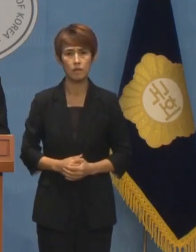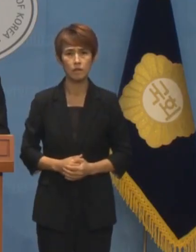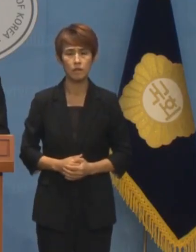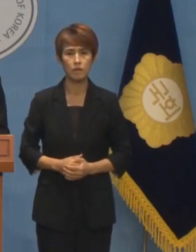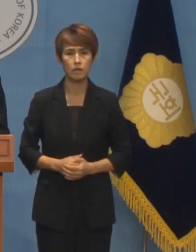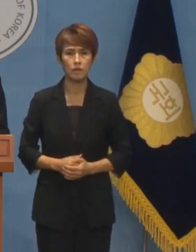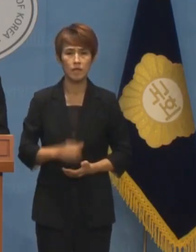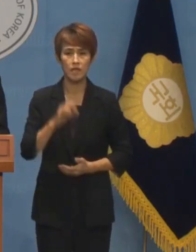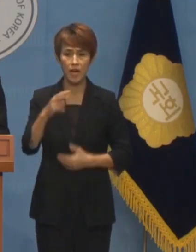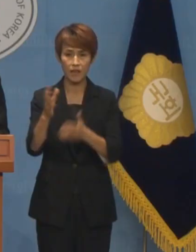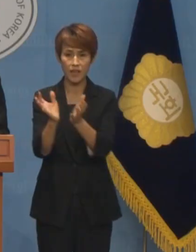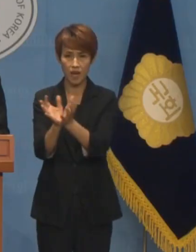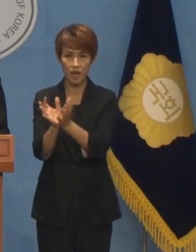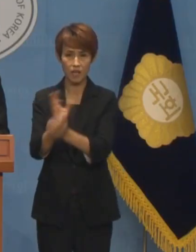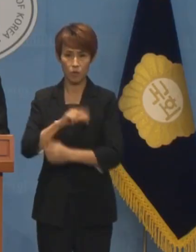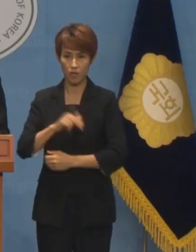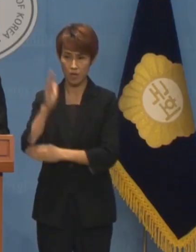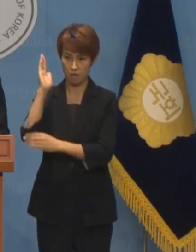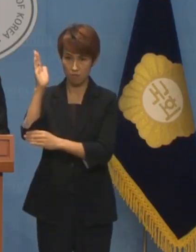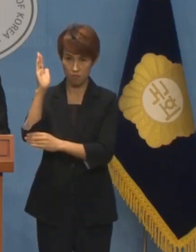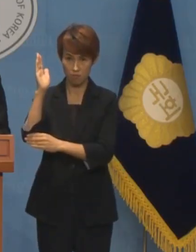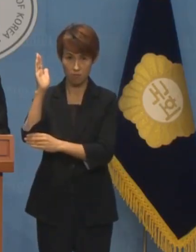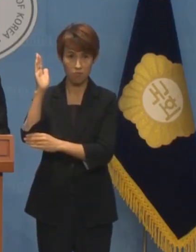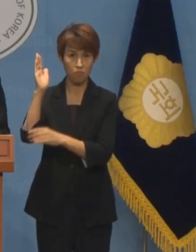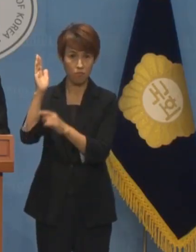이는 야당 의원의